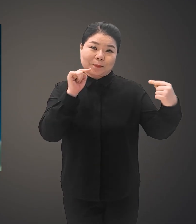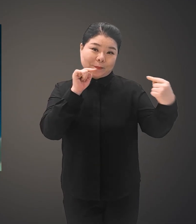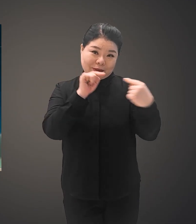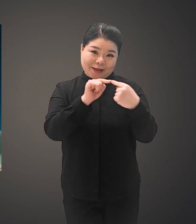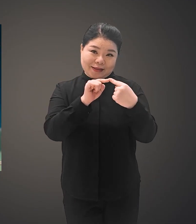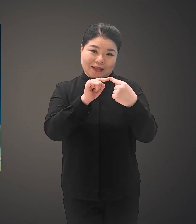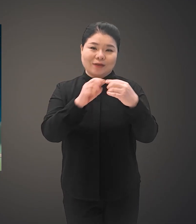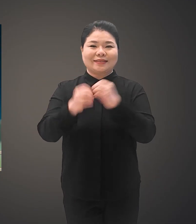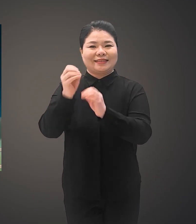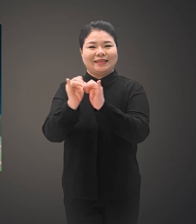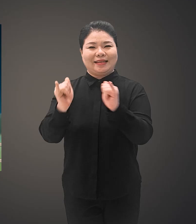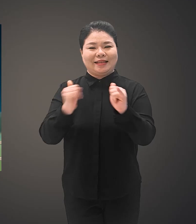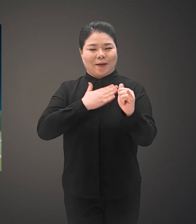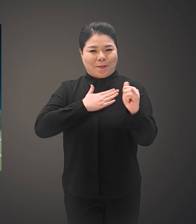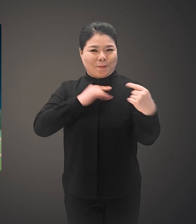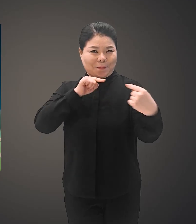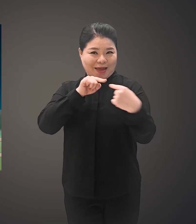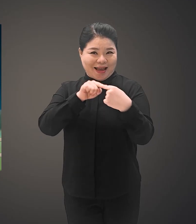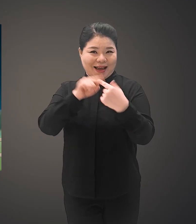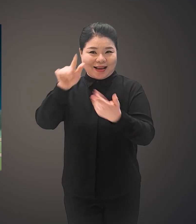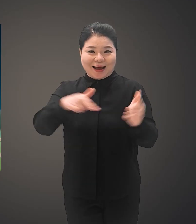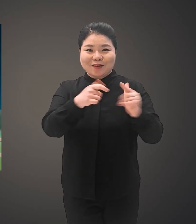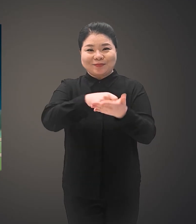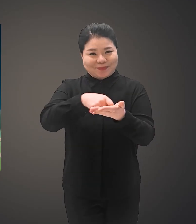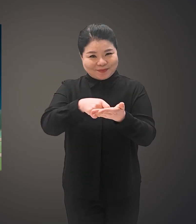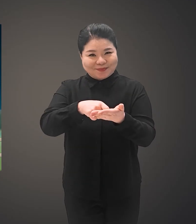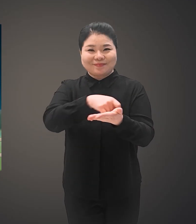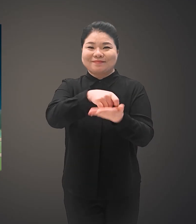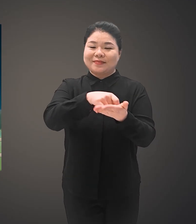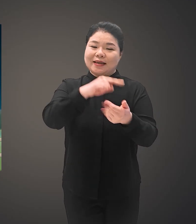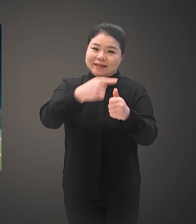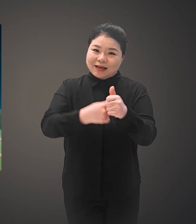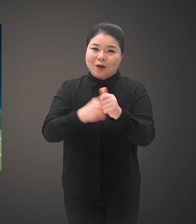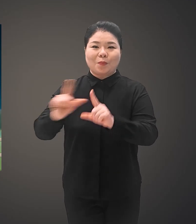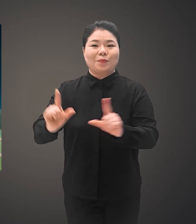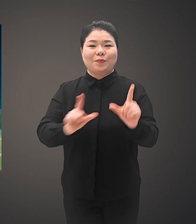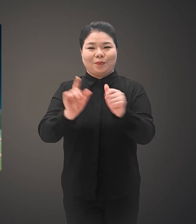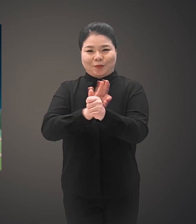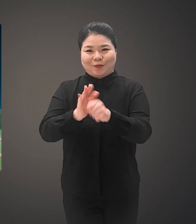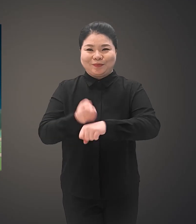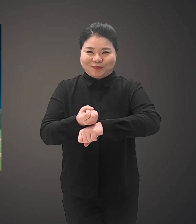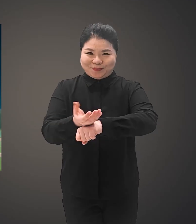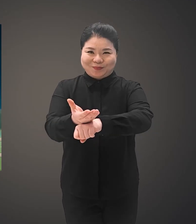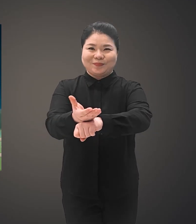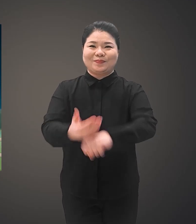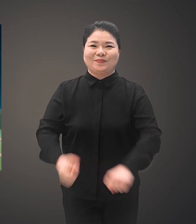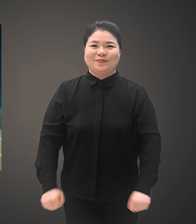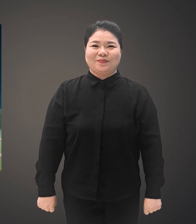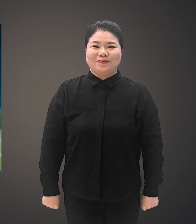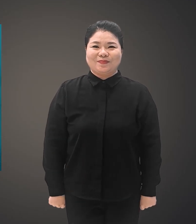이병일 시인의 교감일기를 글로 적은 자연과 일상 속의 위로를 전달합니다.